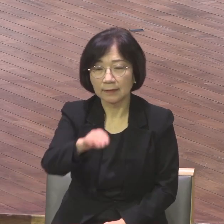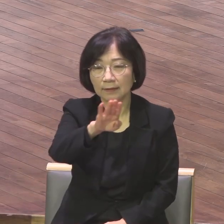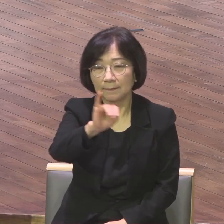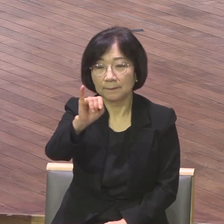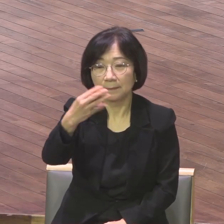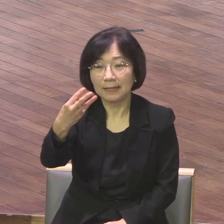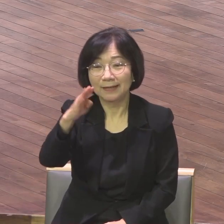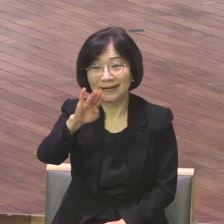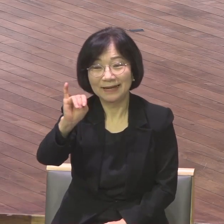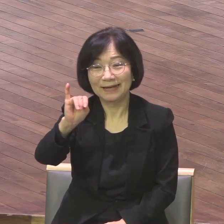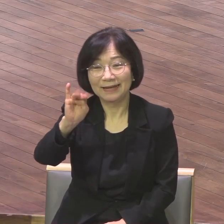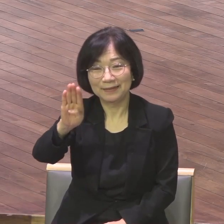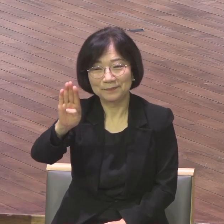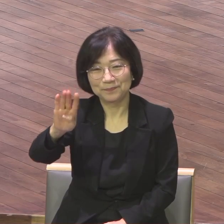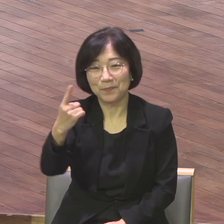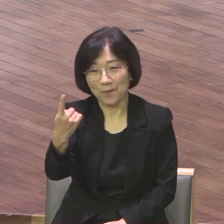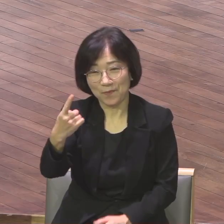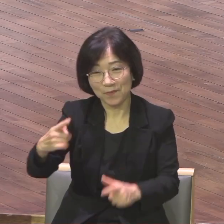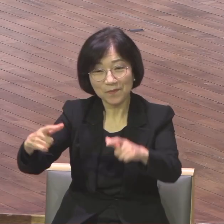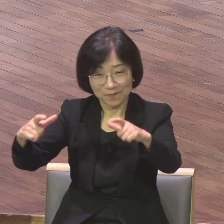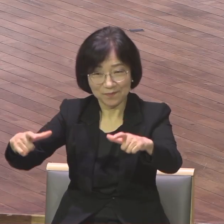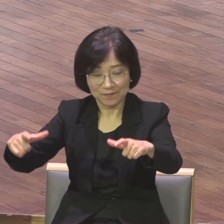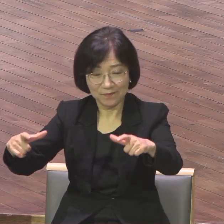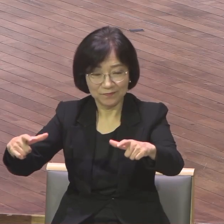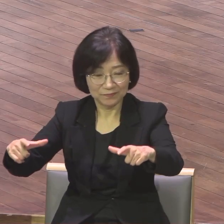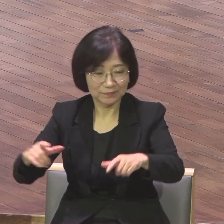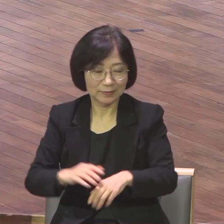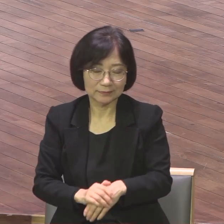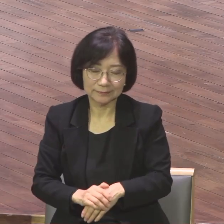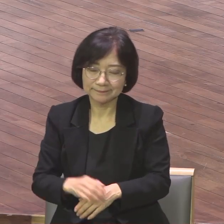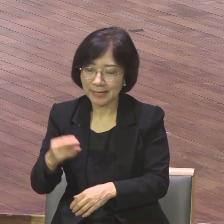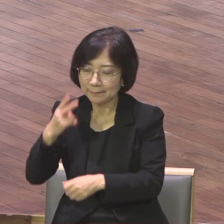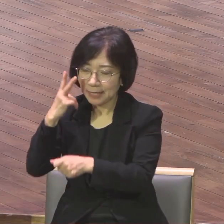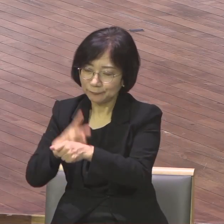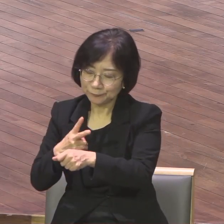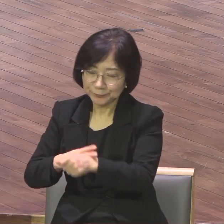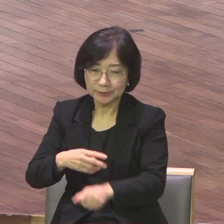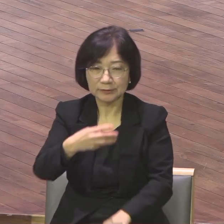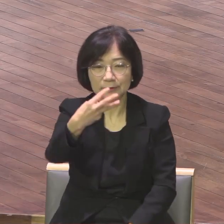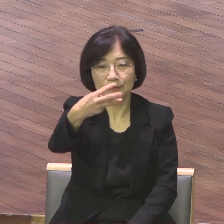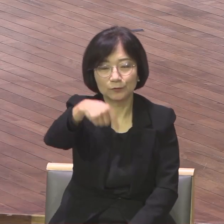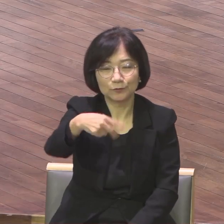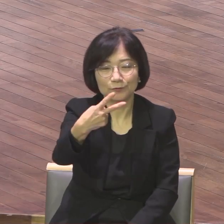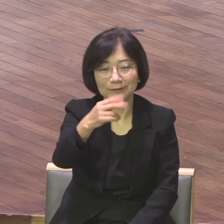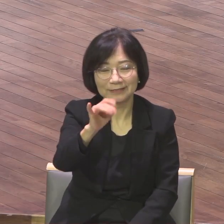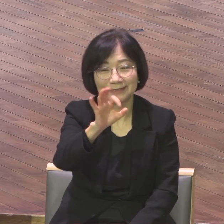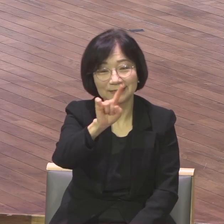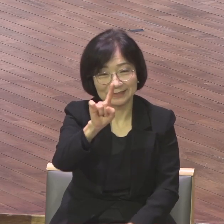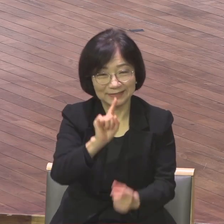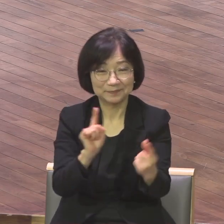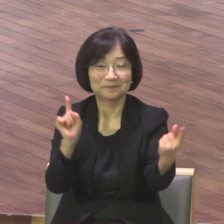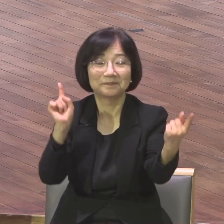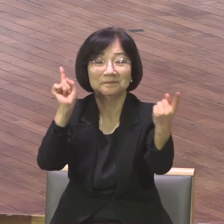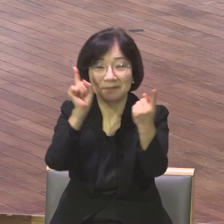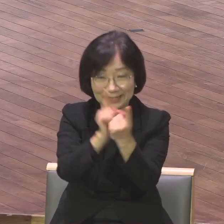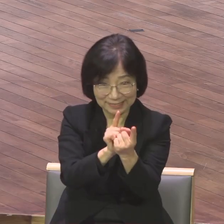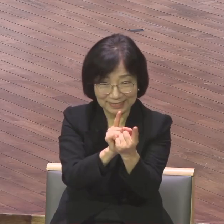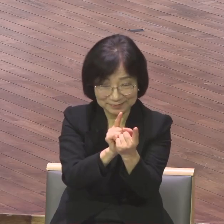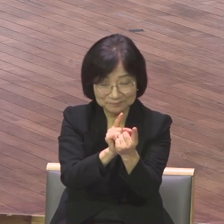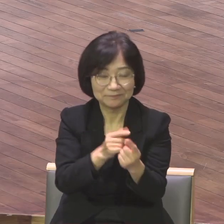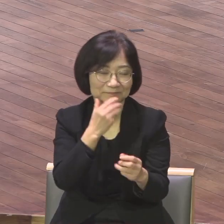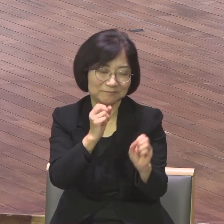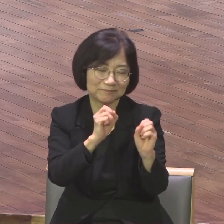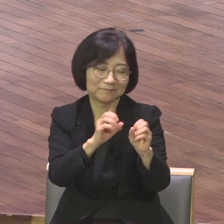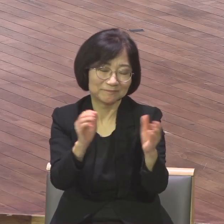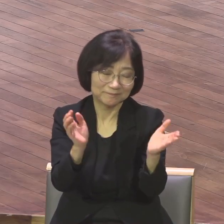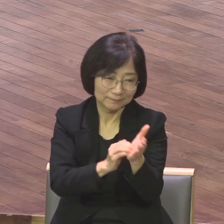뭘 했냐? 바울이 가서 이제 루디아에게 복음을 전하고 빌립보에 복음을 전가하는데 이 귀신 들리는 자가 있단